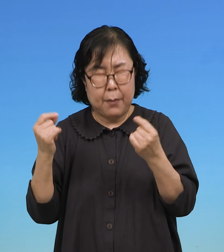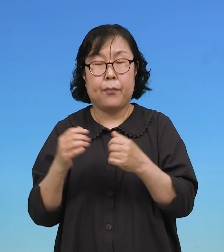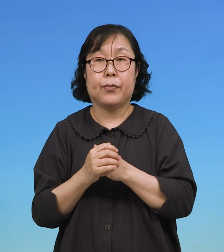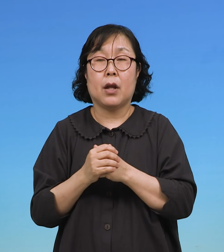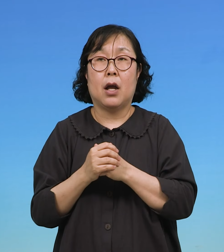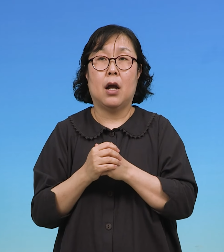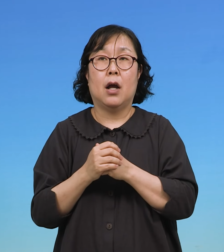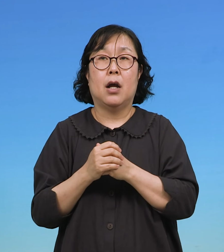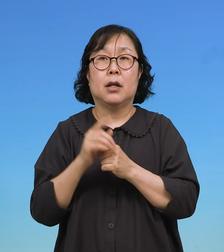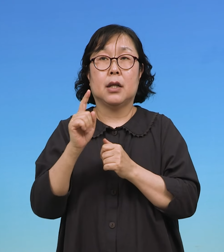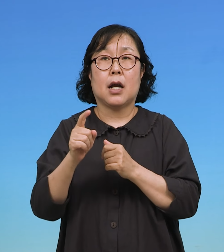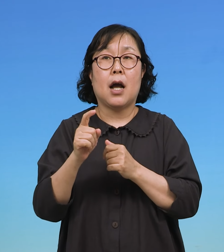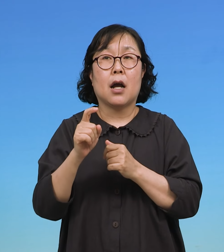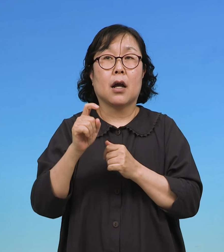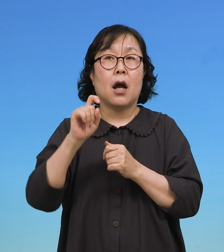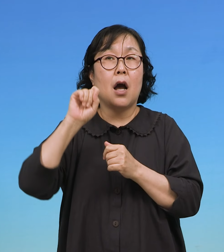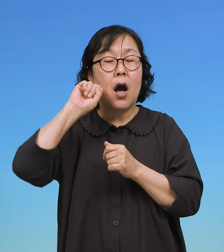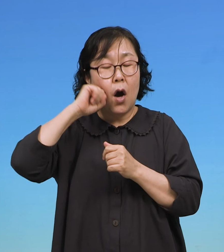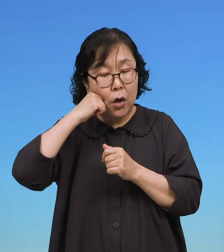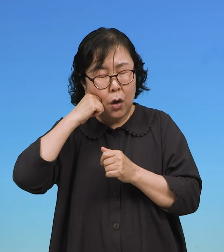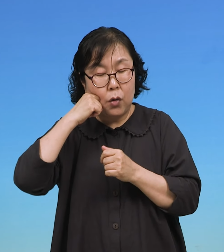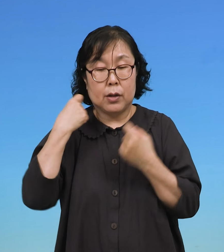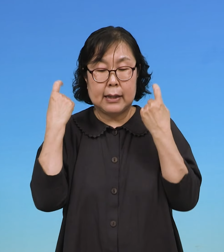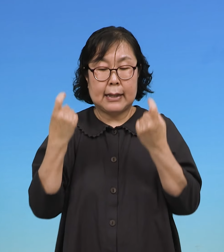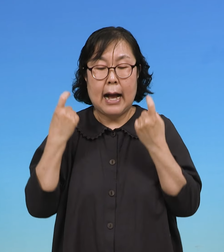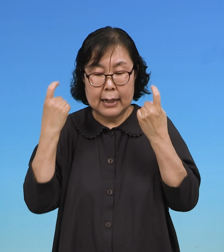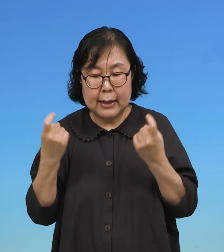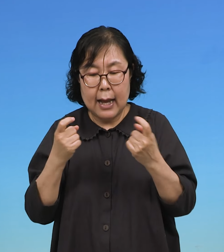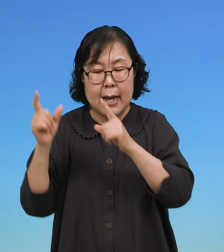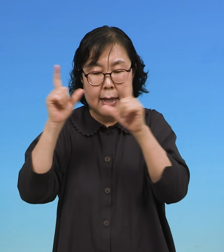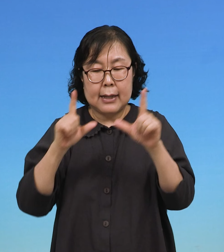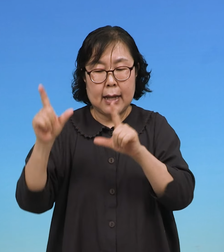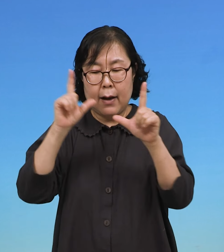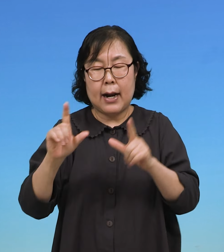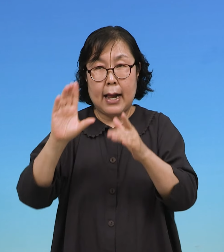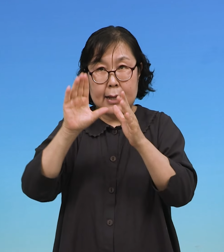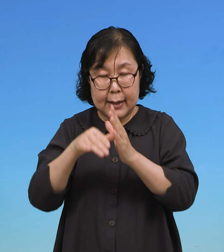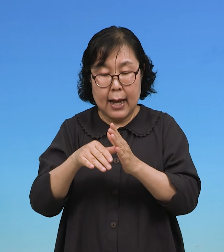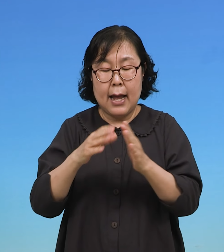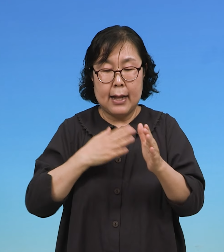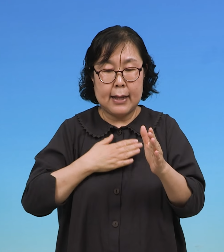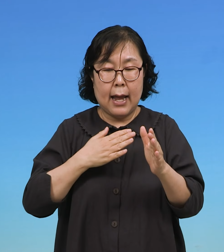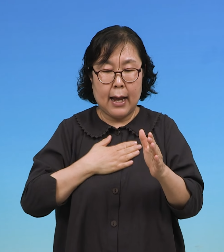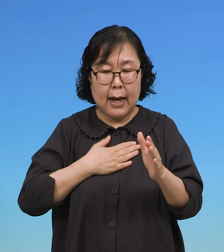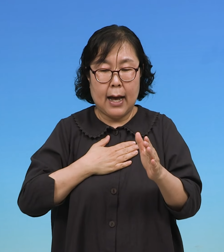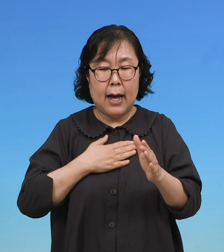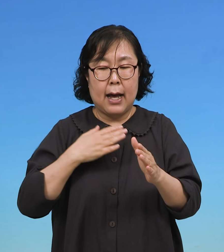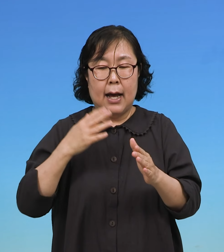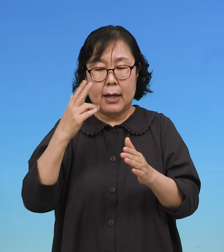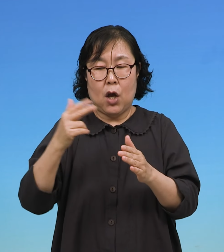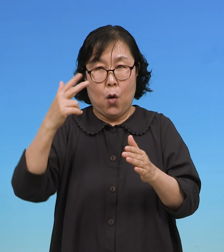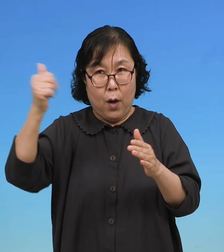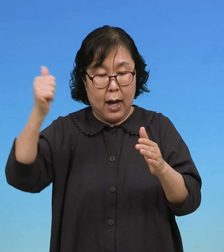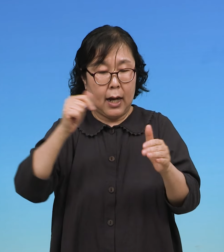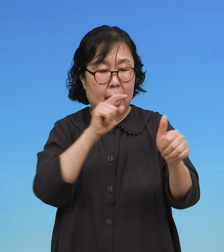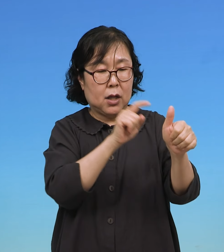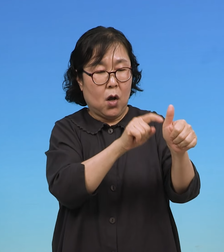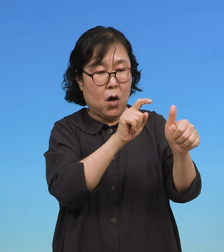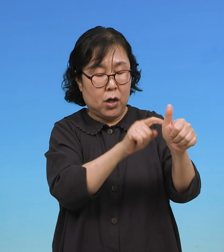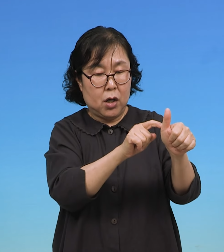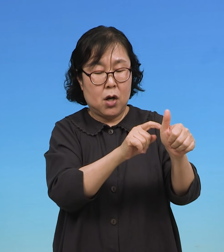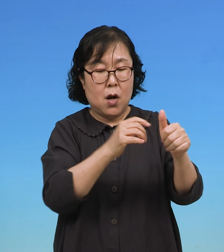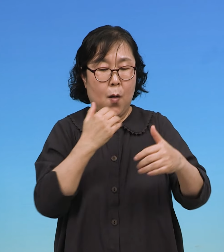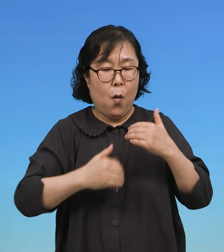말씀이 네가 그렇게 어려운 나그네된 삶을 살 때에 나 여호와 하나님이 너를 환대하여